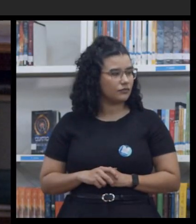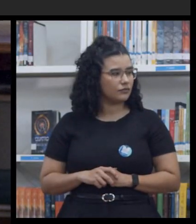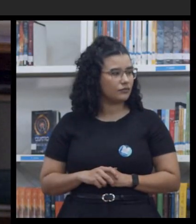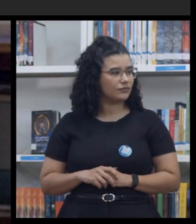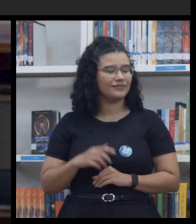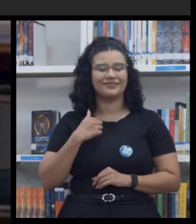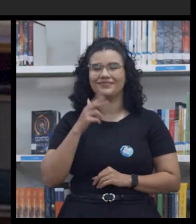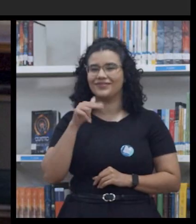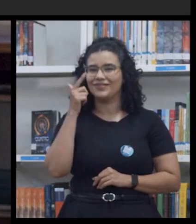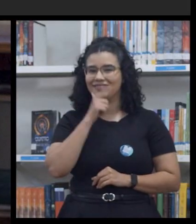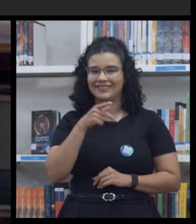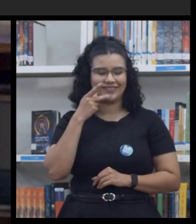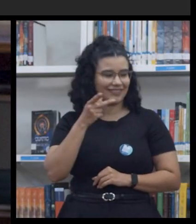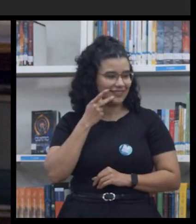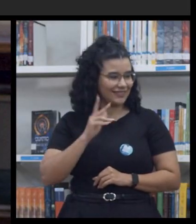consegui falar.